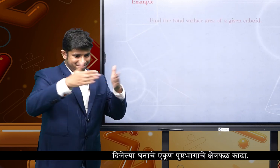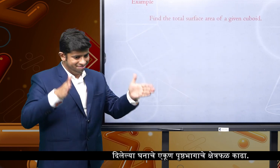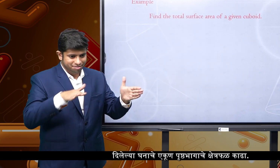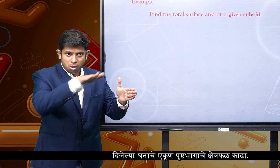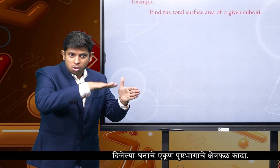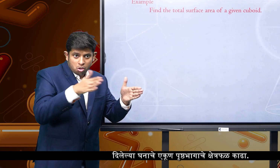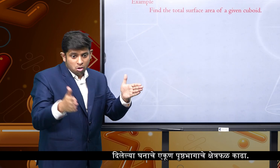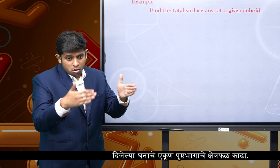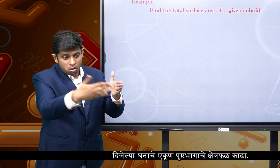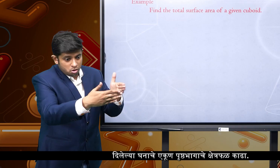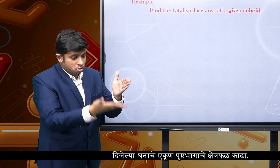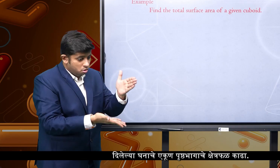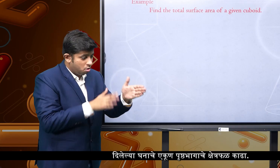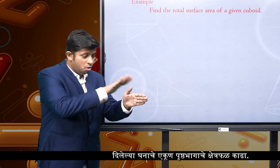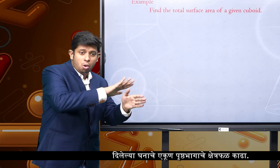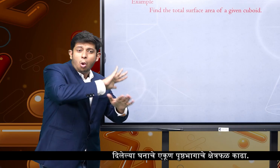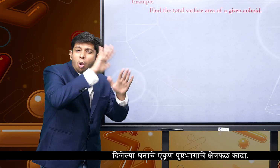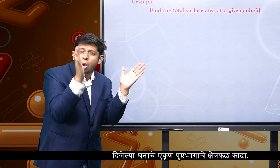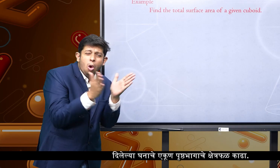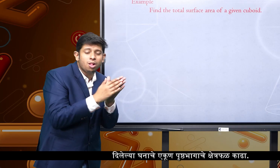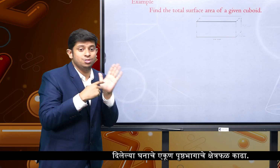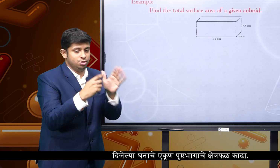दिलेल्या घनाचे एकूण पृष्ठभागाचे क्षेत्रफळ काढा.